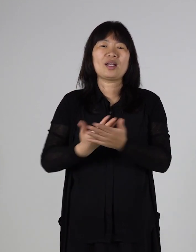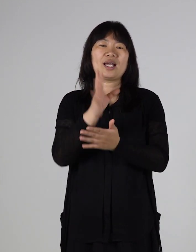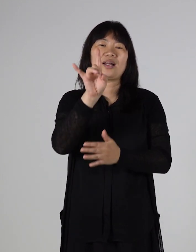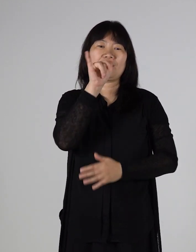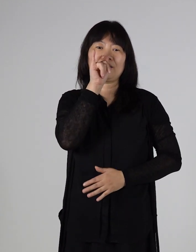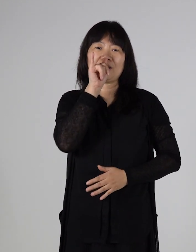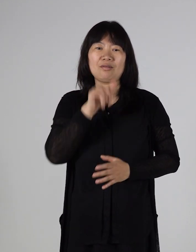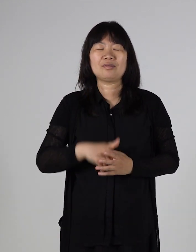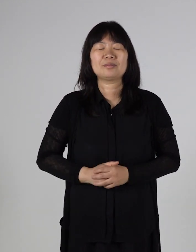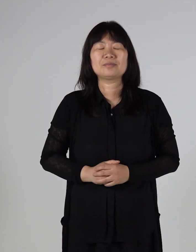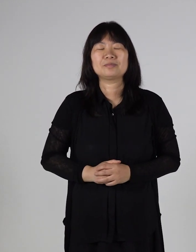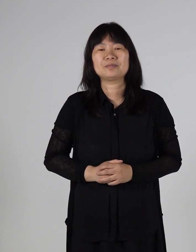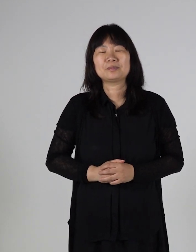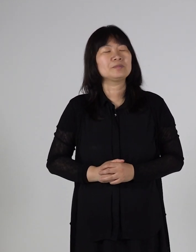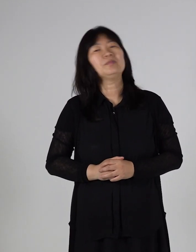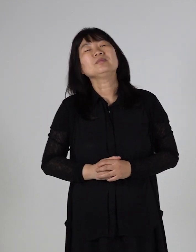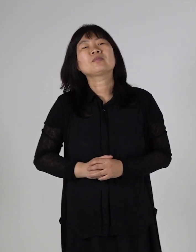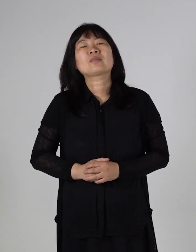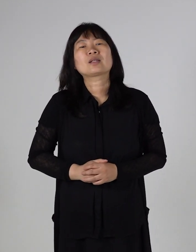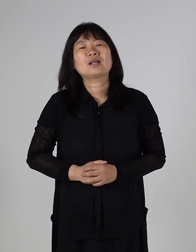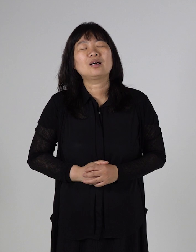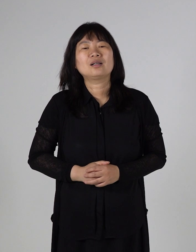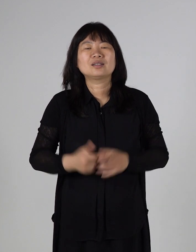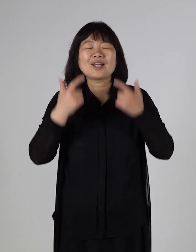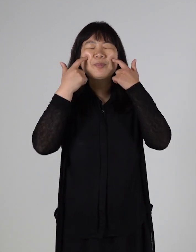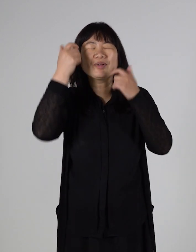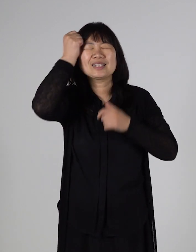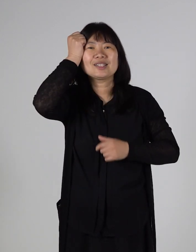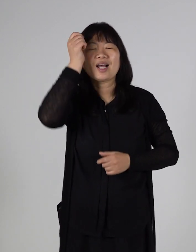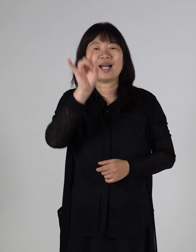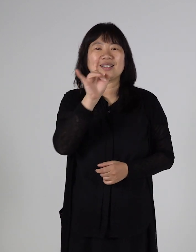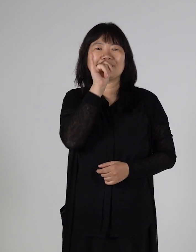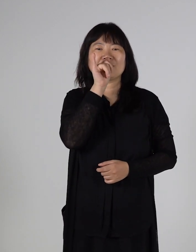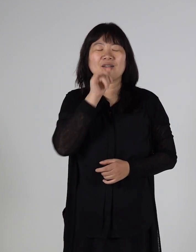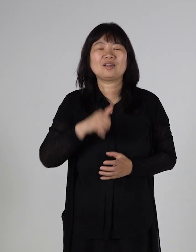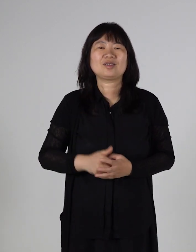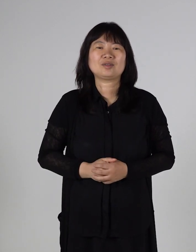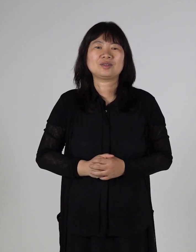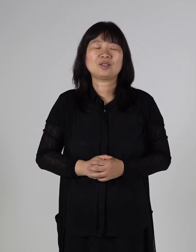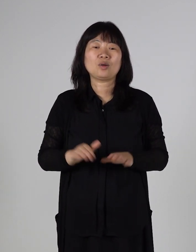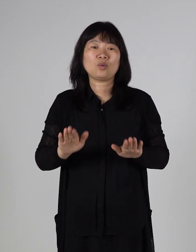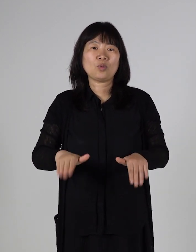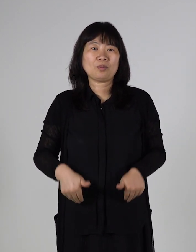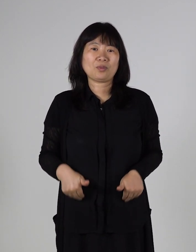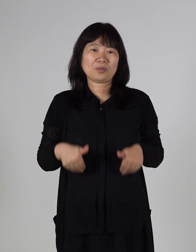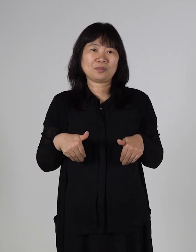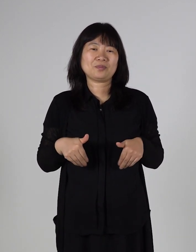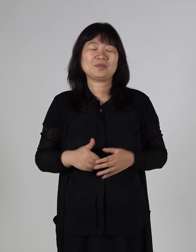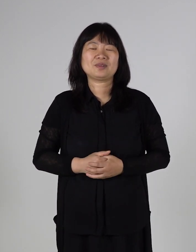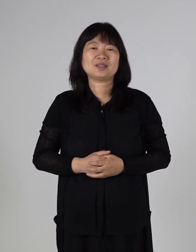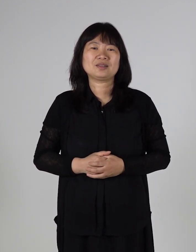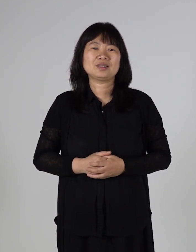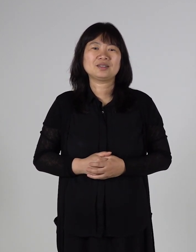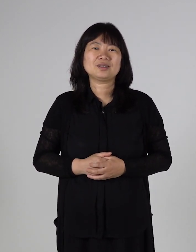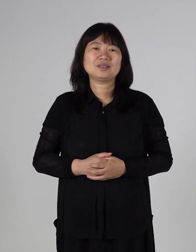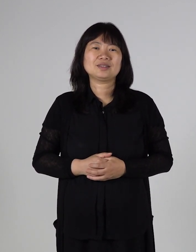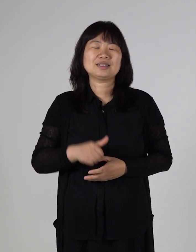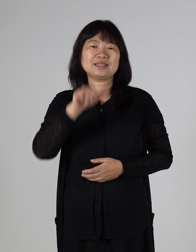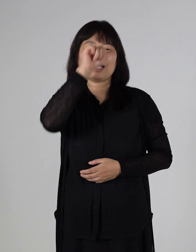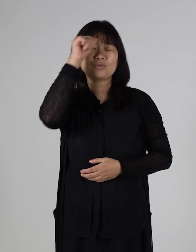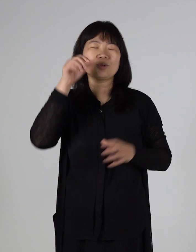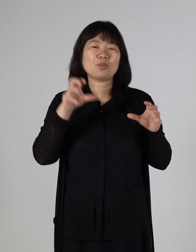있어요. 너무도 선명하게 기억하는 게, 올 봄에 그 당회를